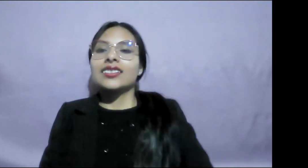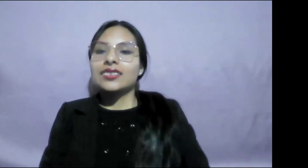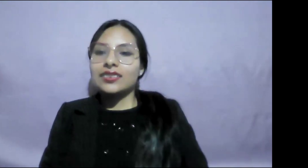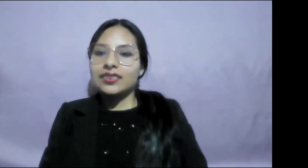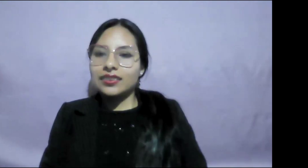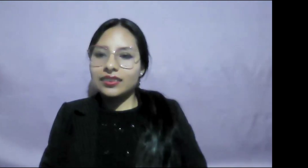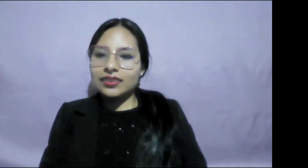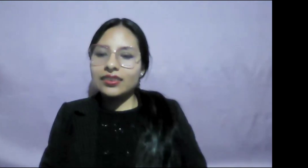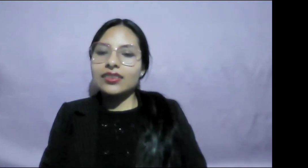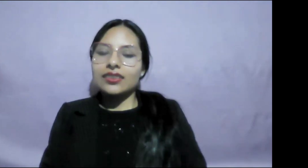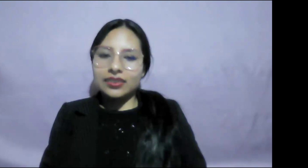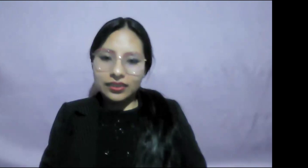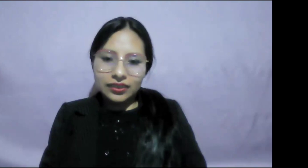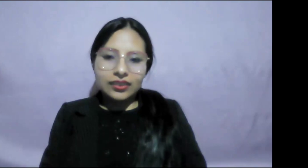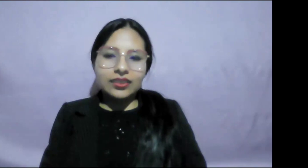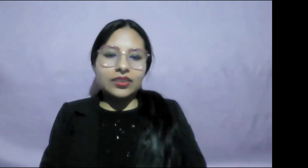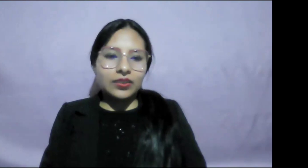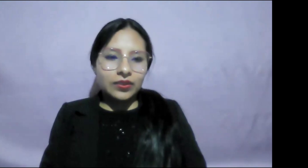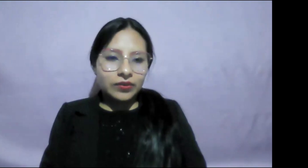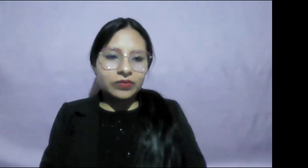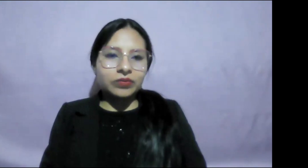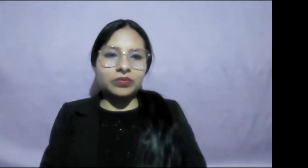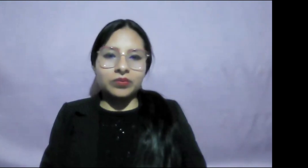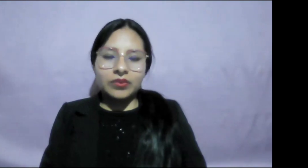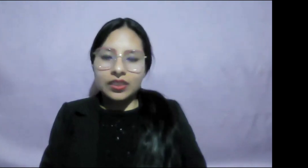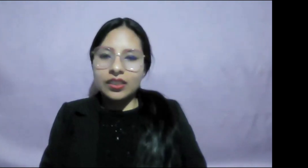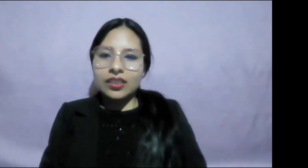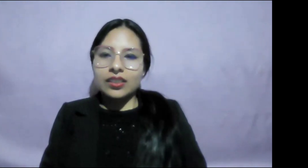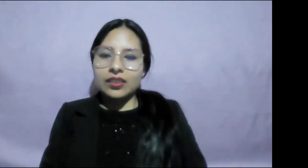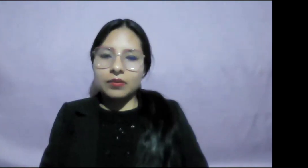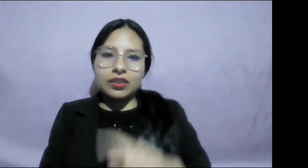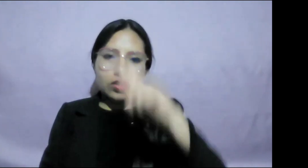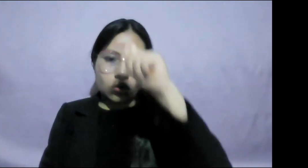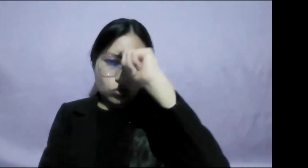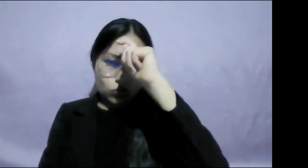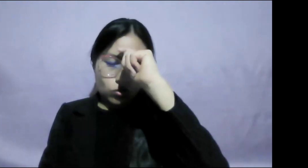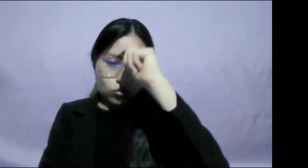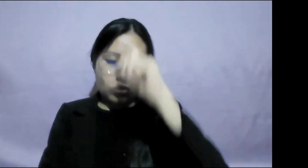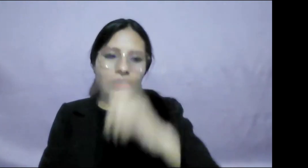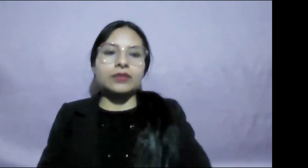pequeños Ajá muy bien listo